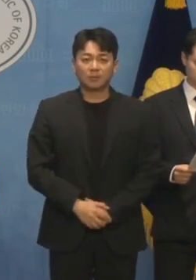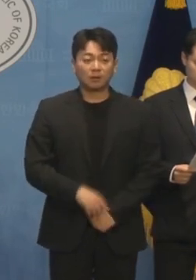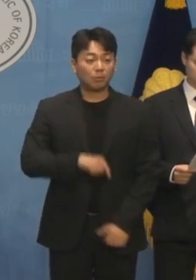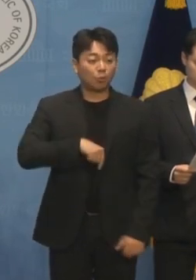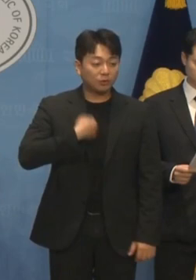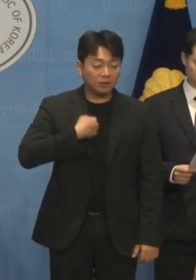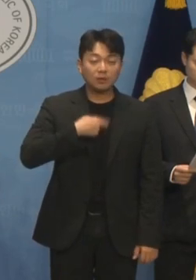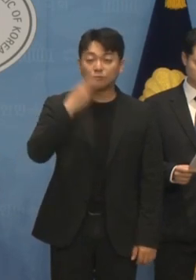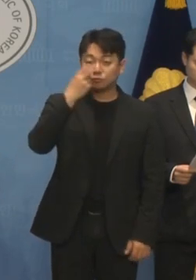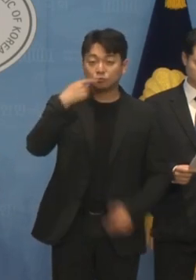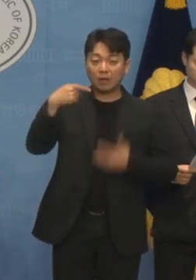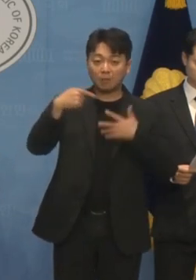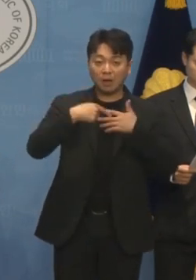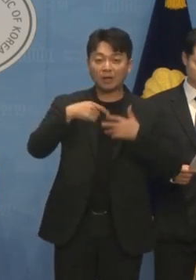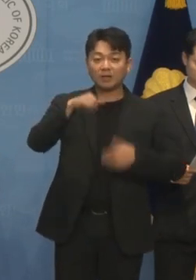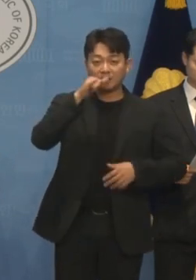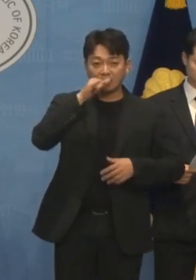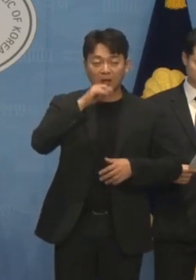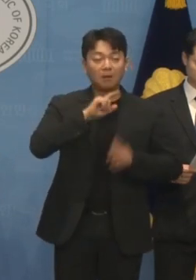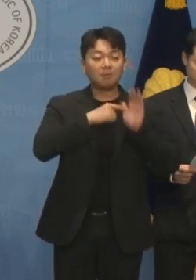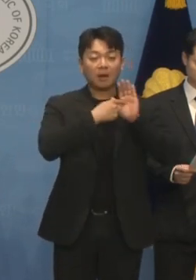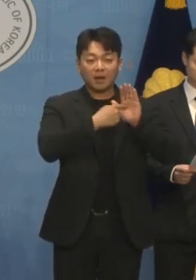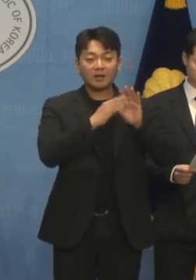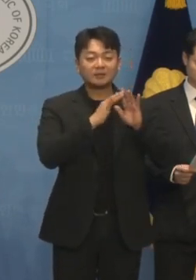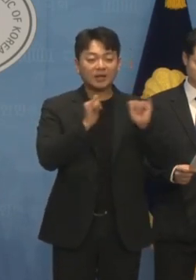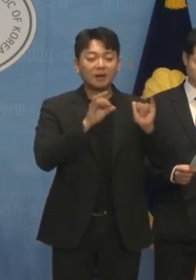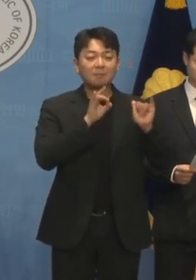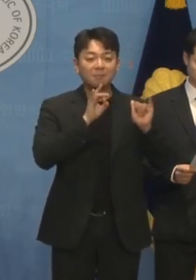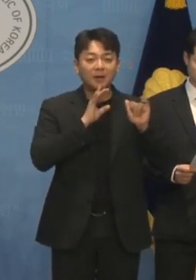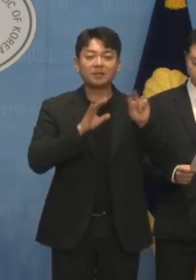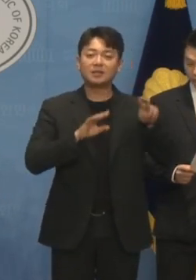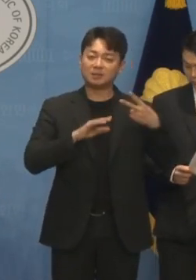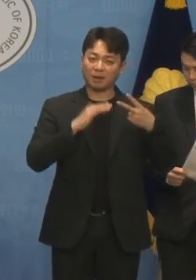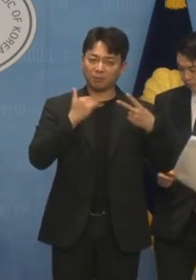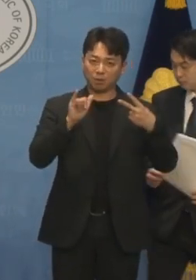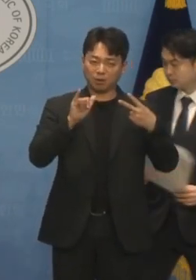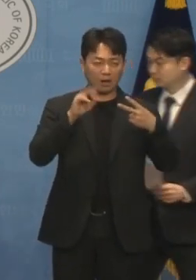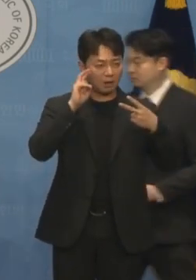그렇습니다 더 많은 이들이 수사를 받았을 것으로